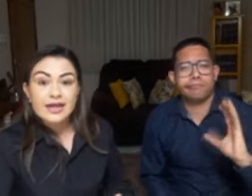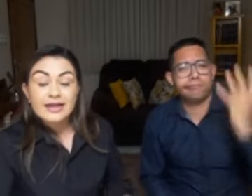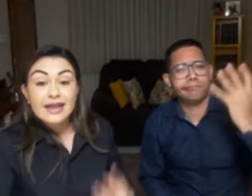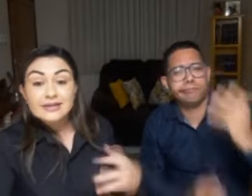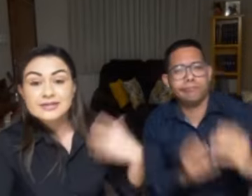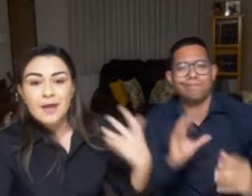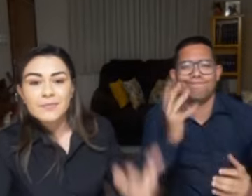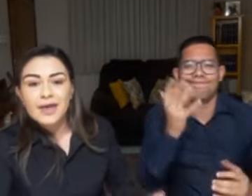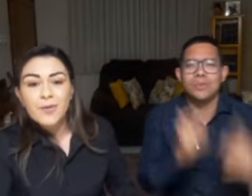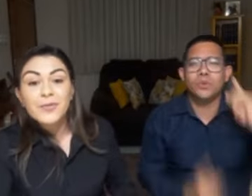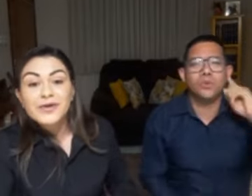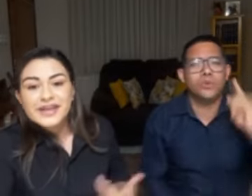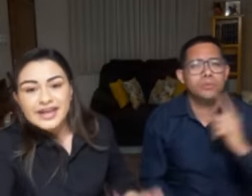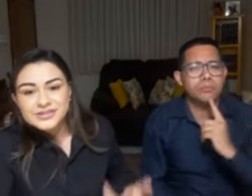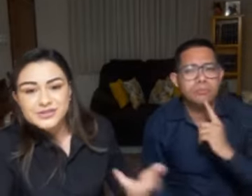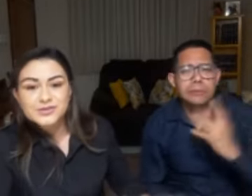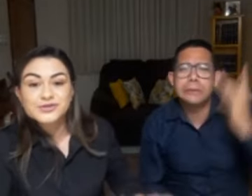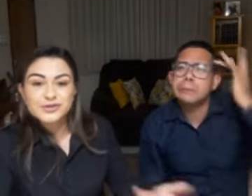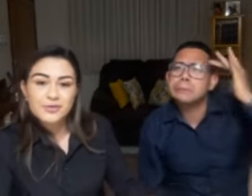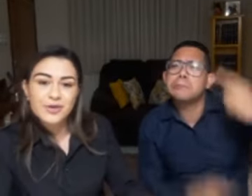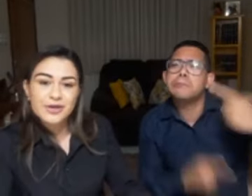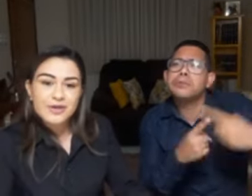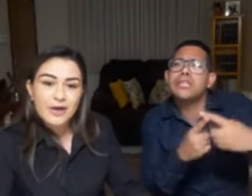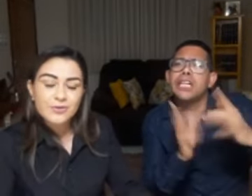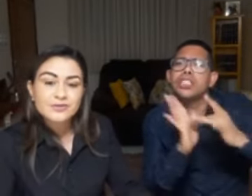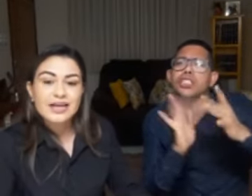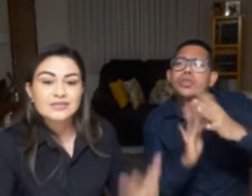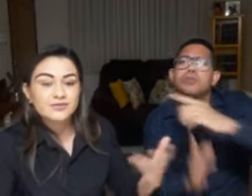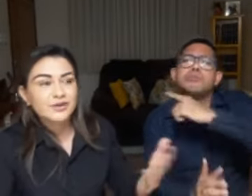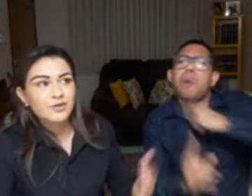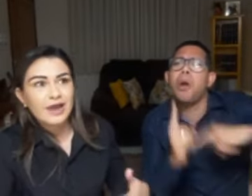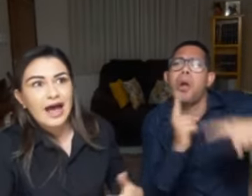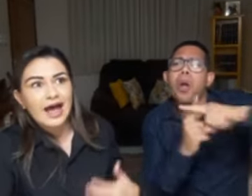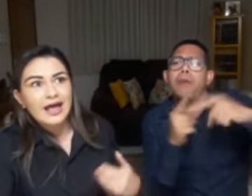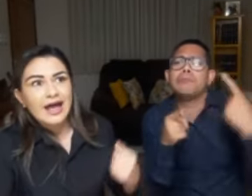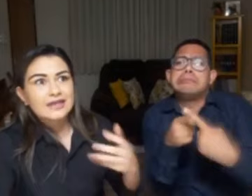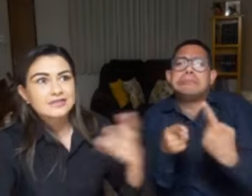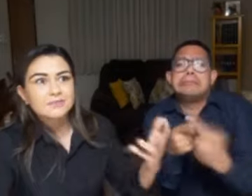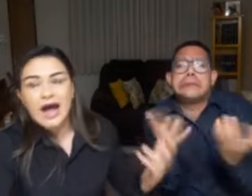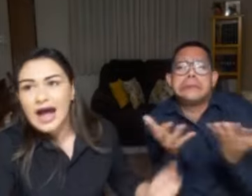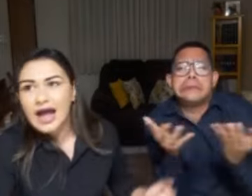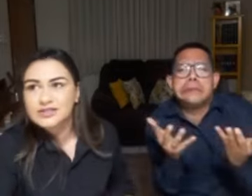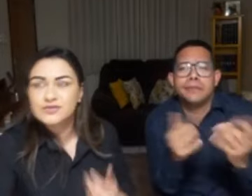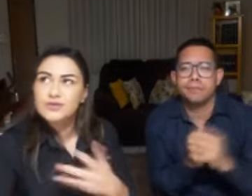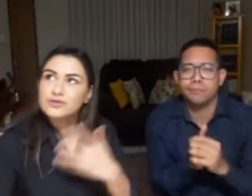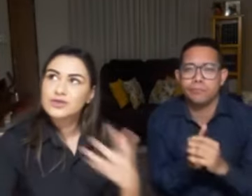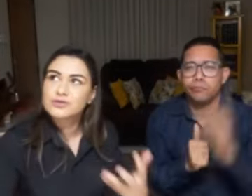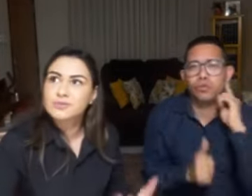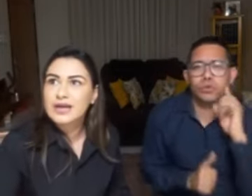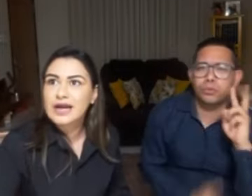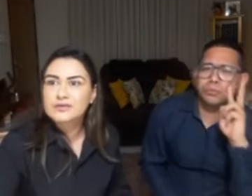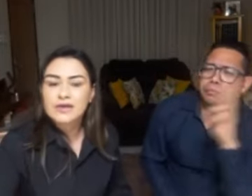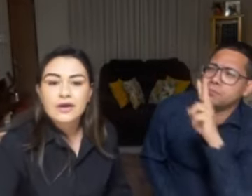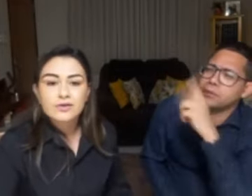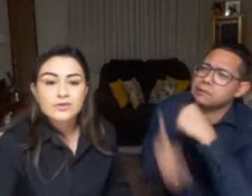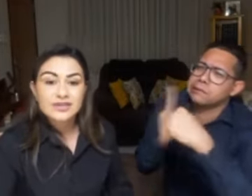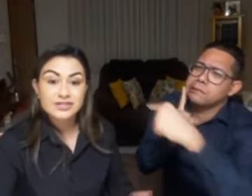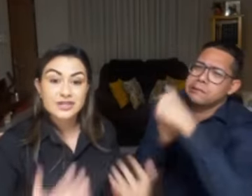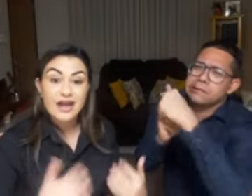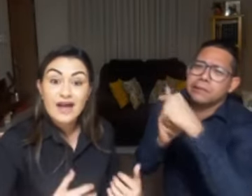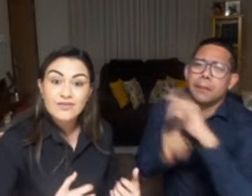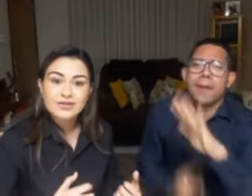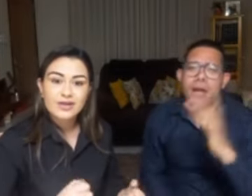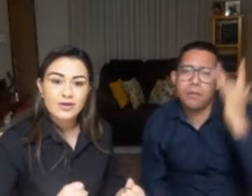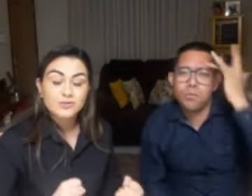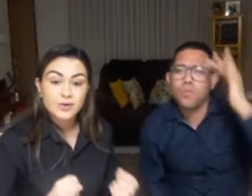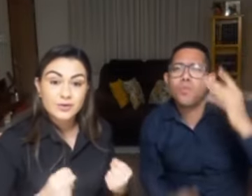surdos nem saber o porquê Jesus tinha morrido na cruz, que eles viam lá as imagens, viam Jesus pregado na cruz, e eles